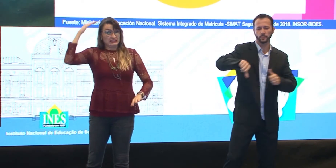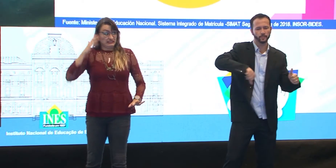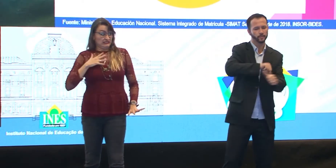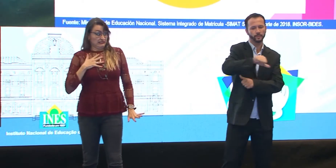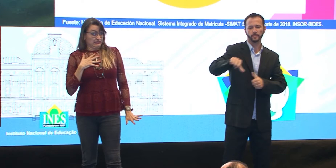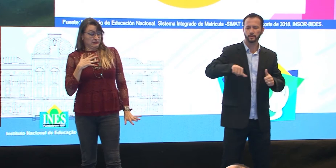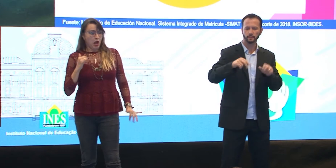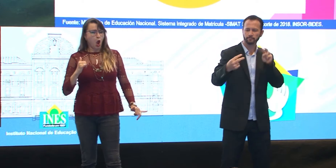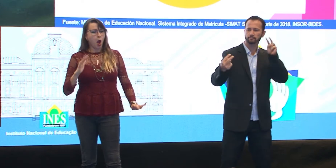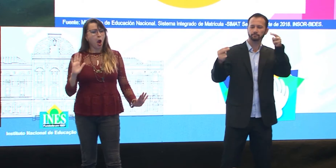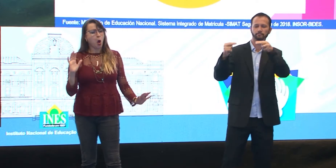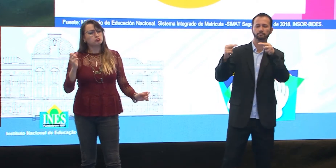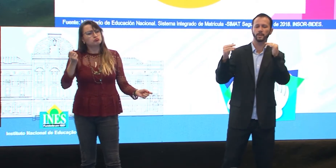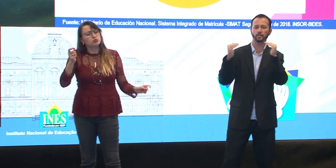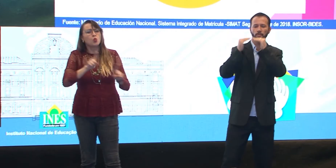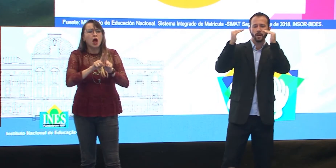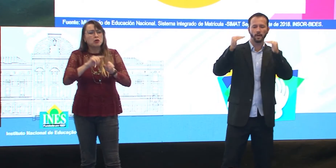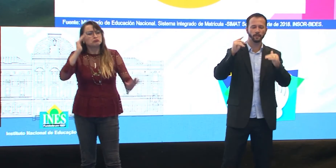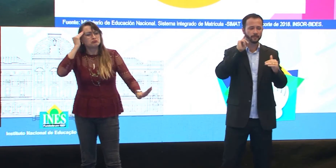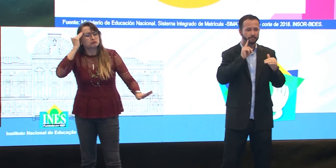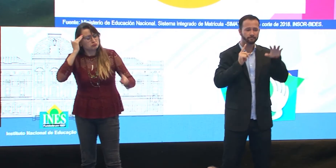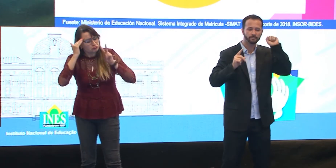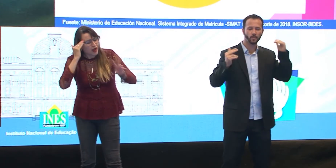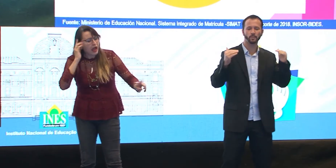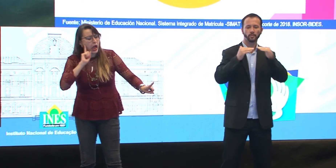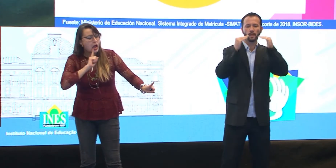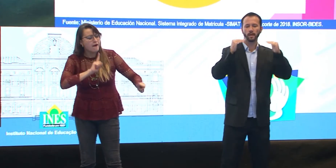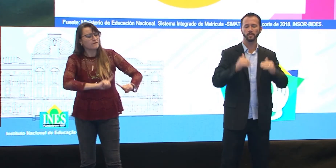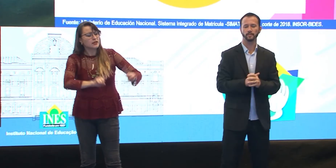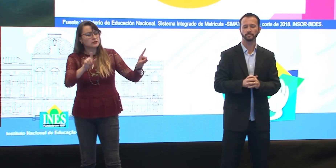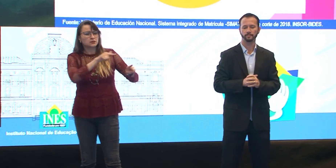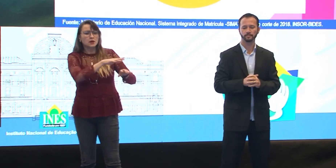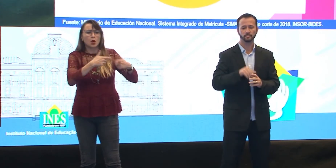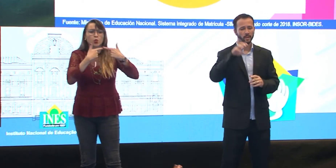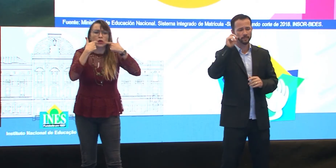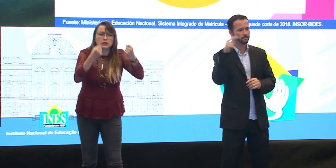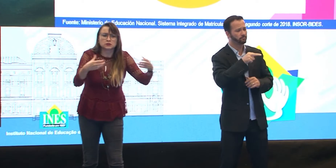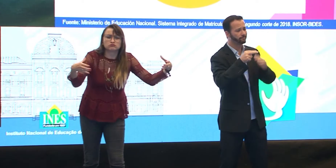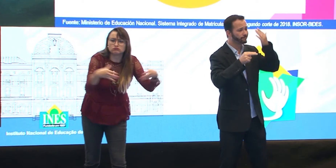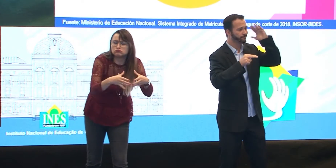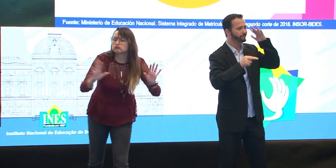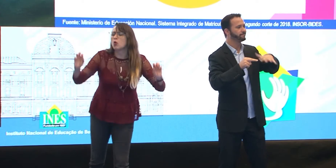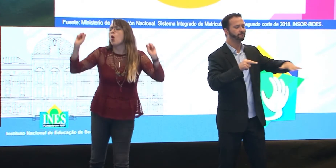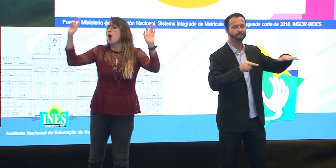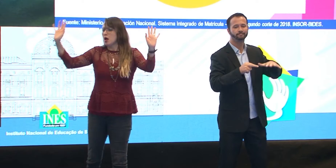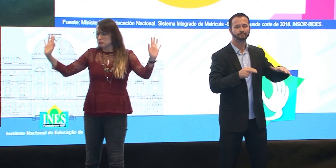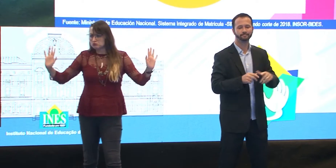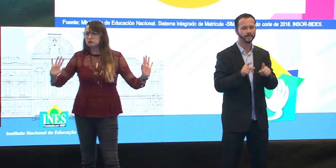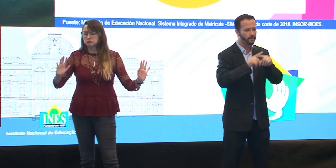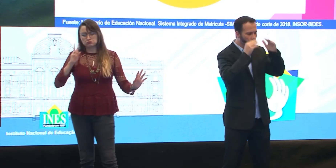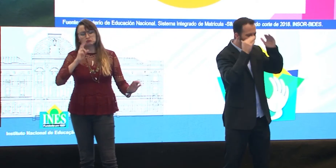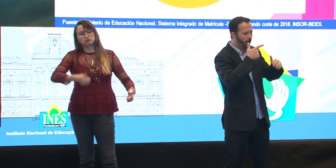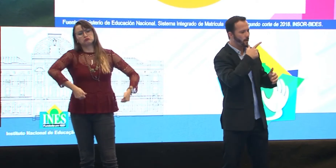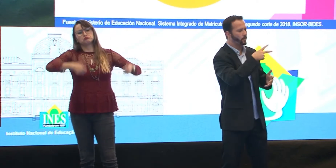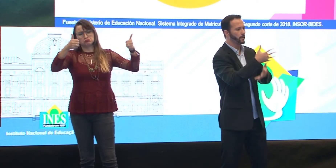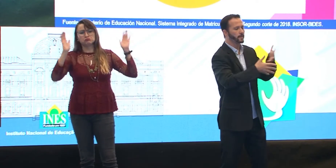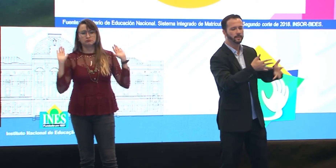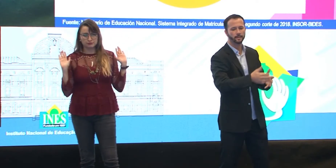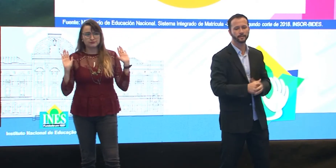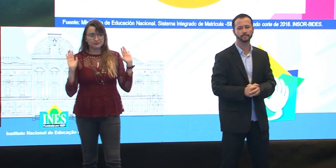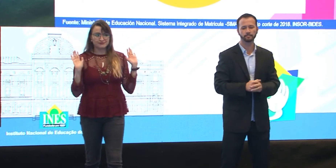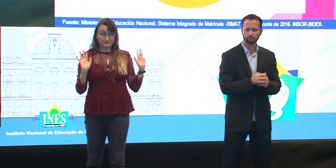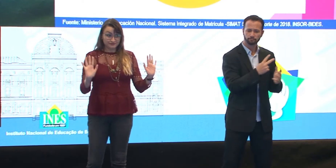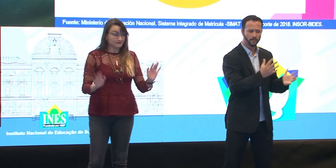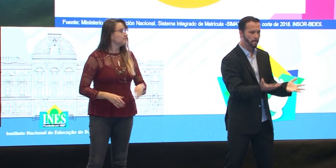Existia um paradigma anterior aos povos indígenas, inclusive aos surdos, que faziam parte